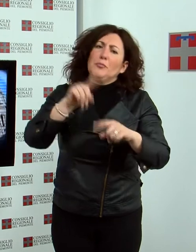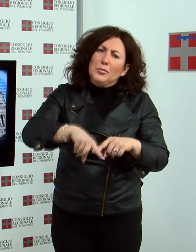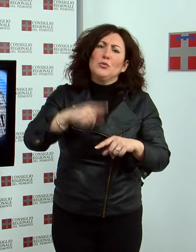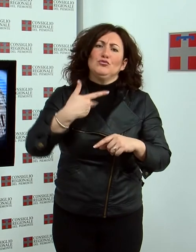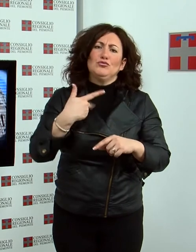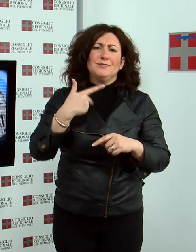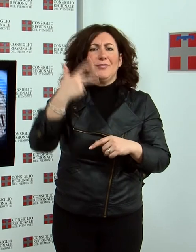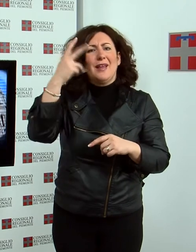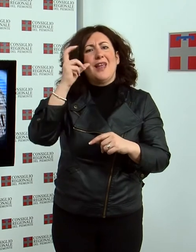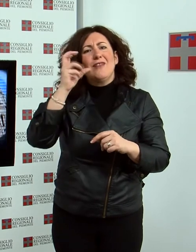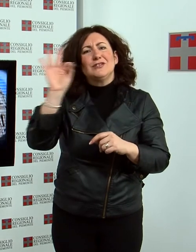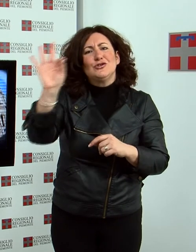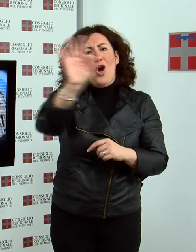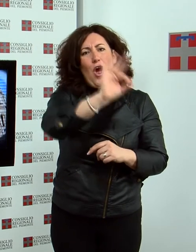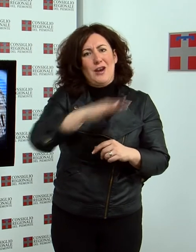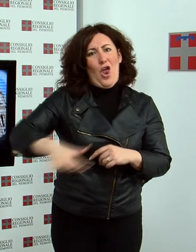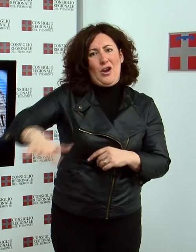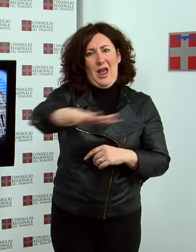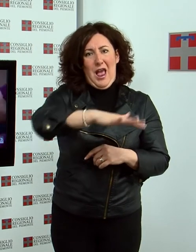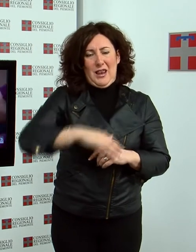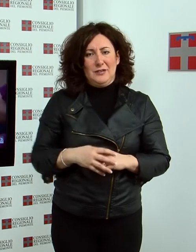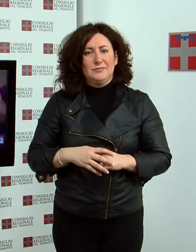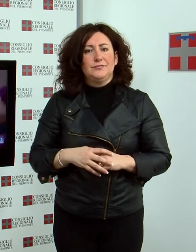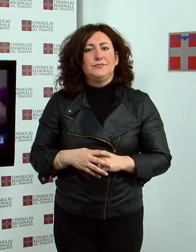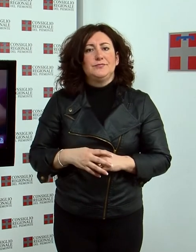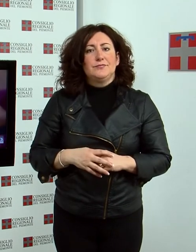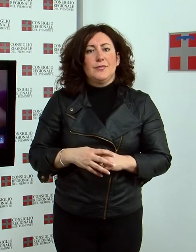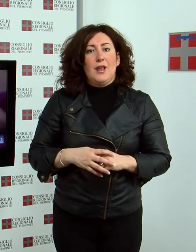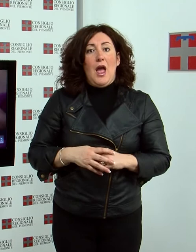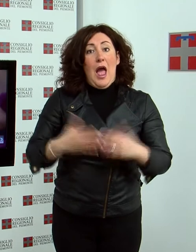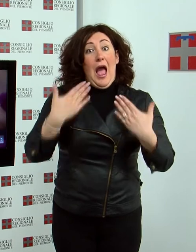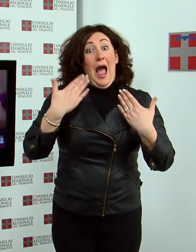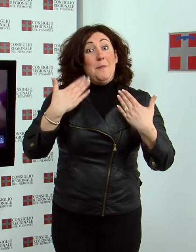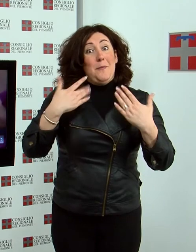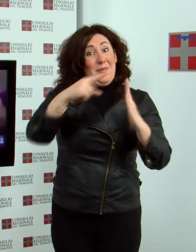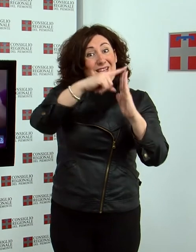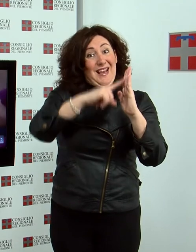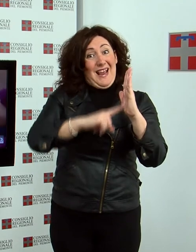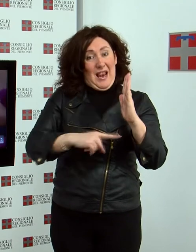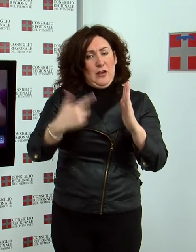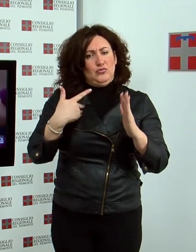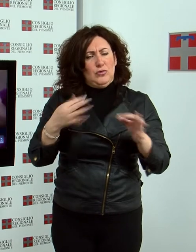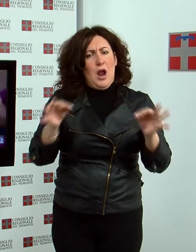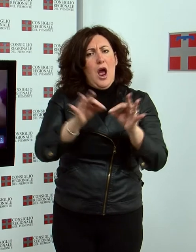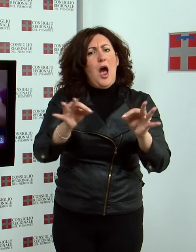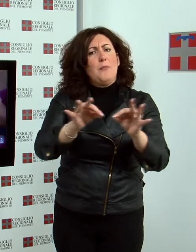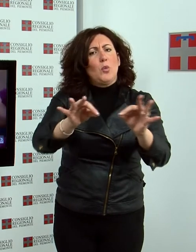progetto la città sicura per il mese di aprile gli appuntamenti di presentazione del progetto la città sicura